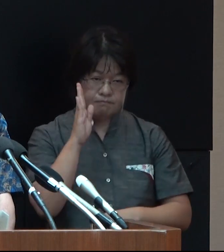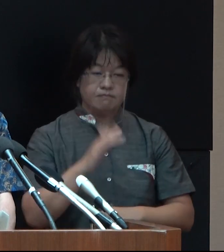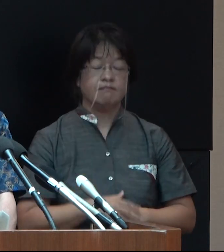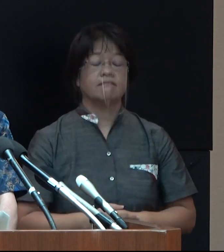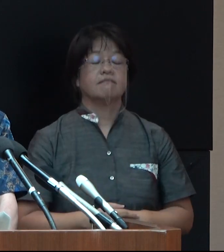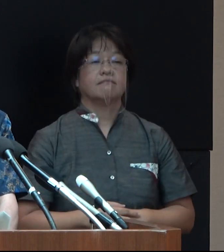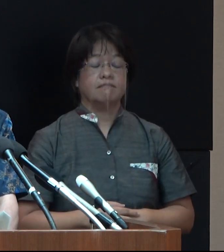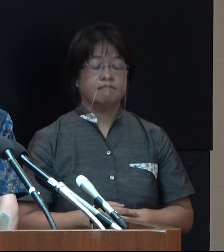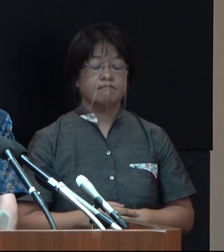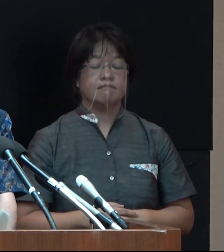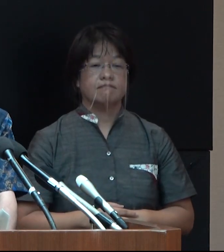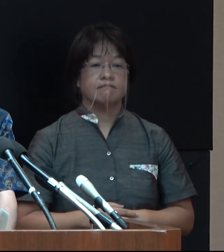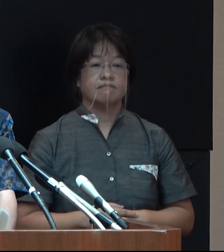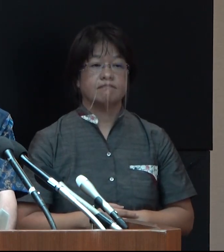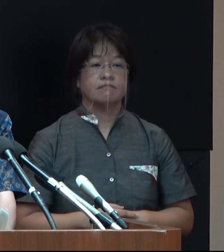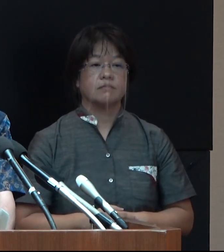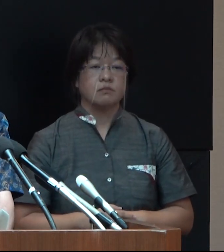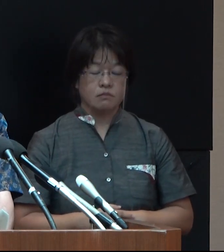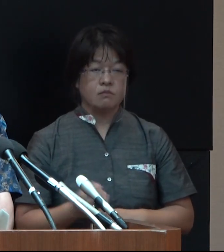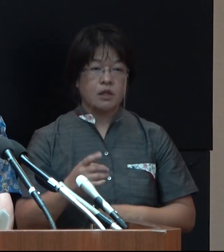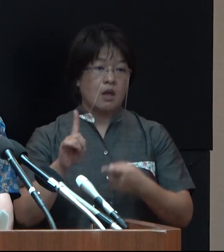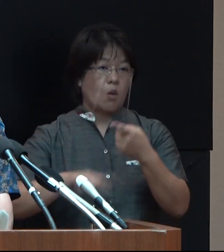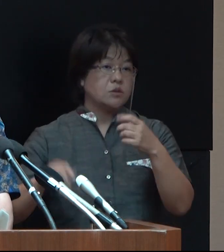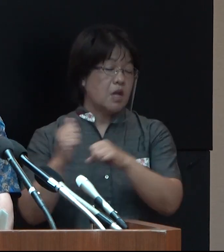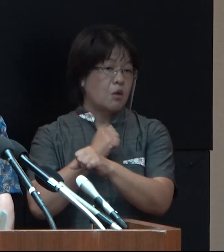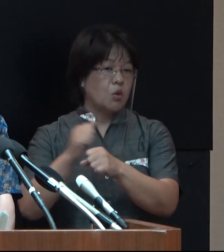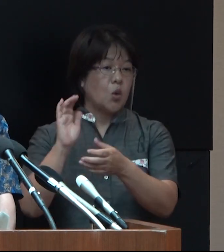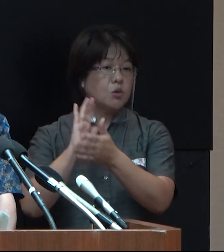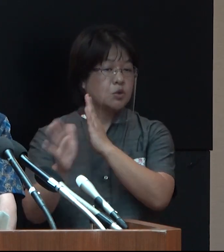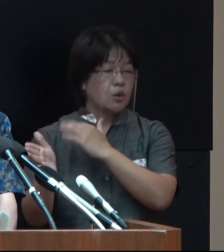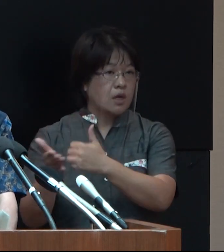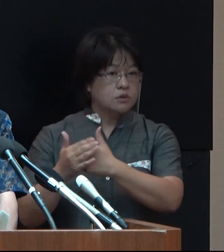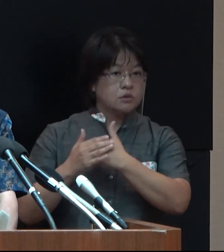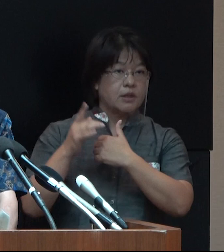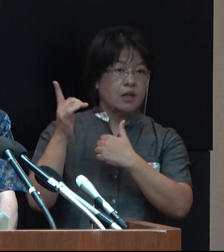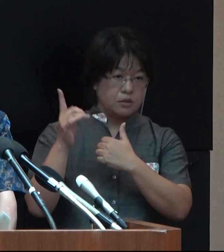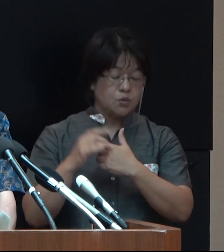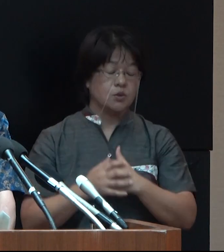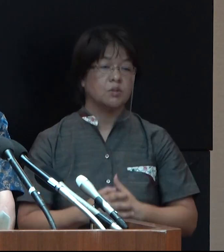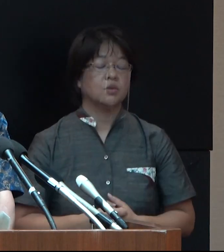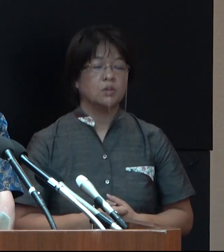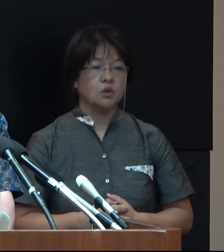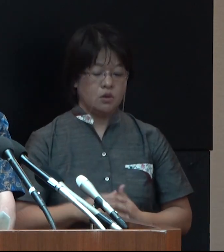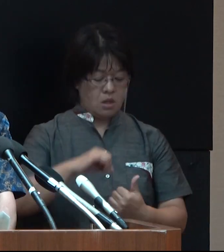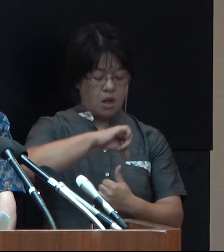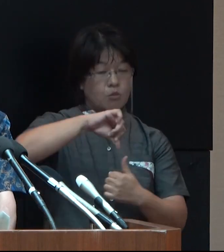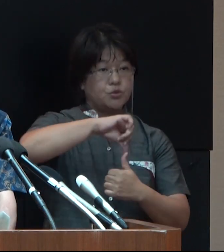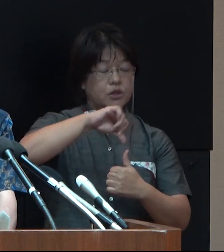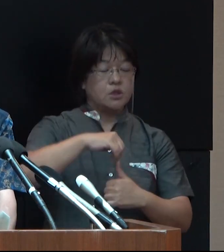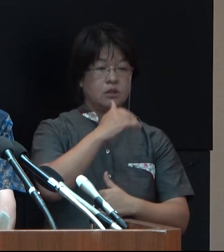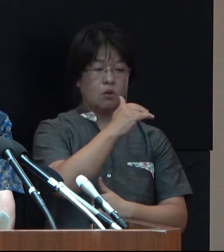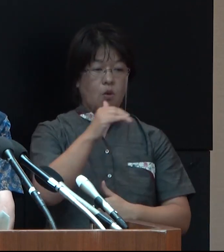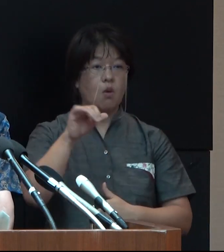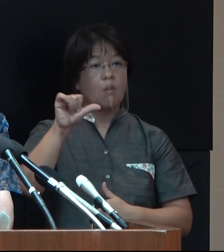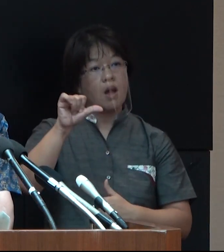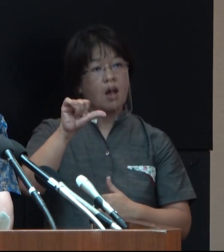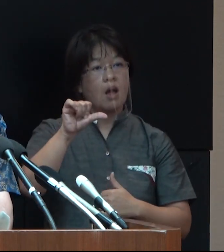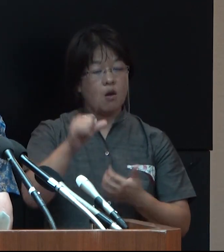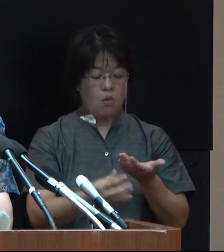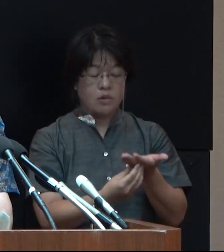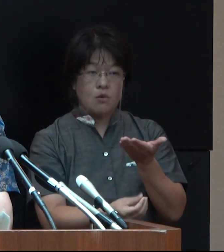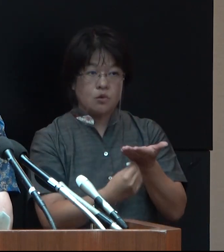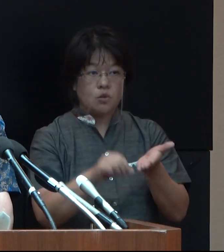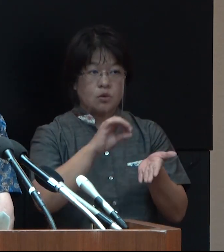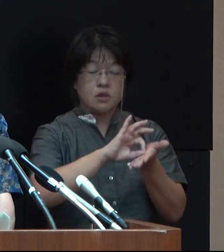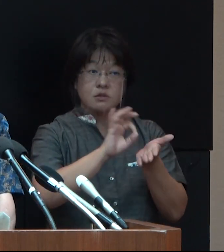。それから厚生労働省推奨の アプリココアを活用し、またさ